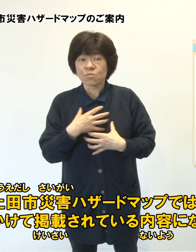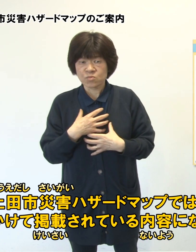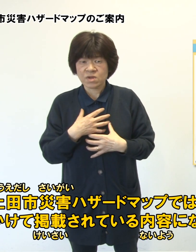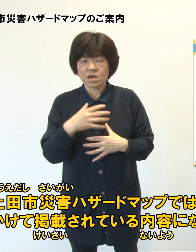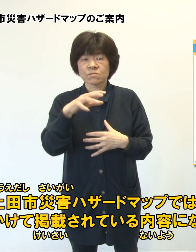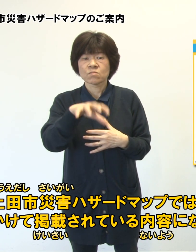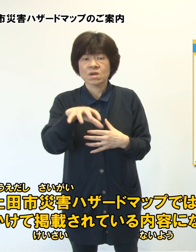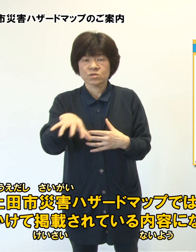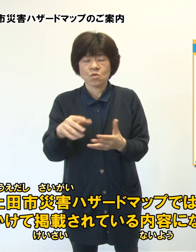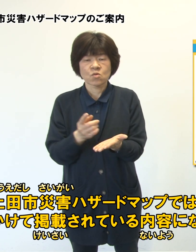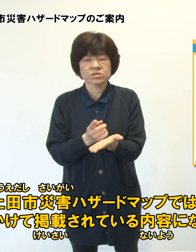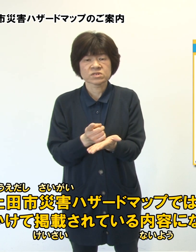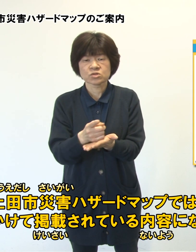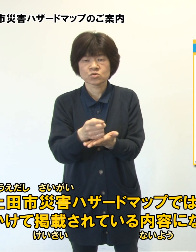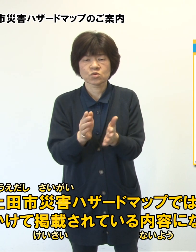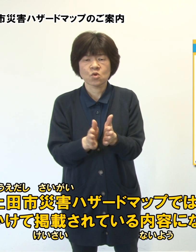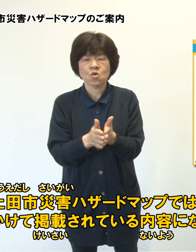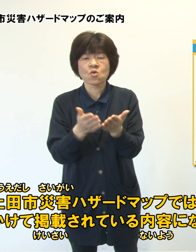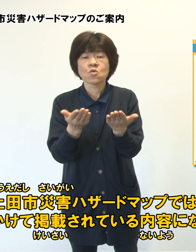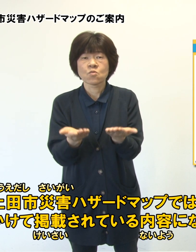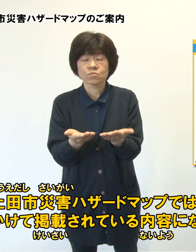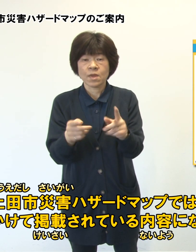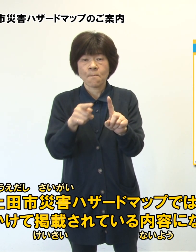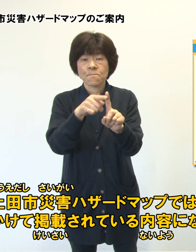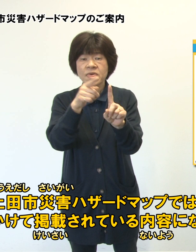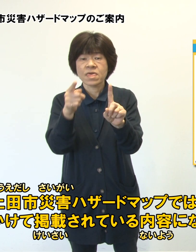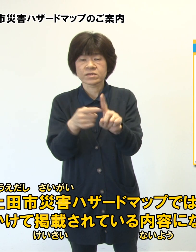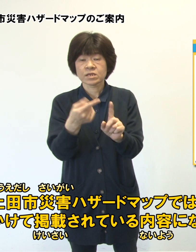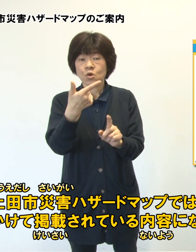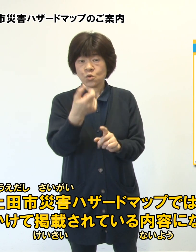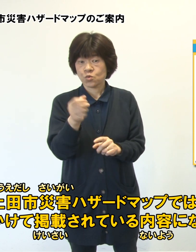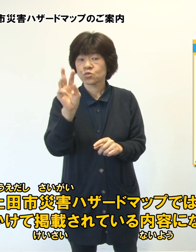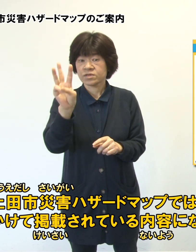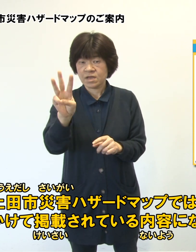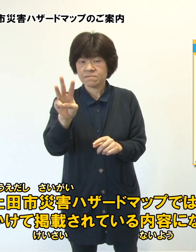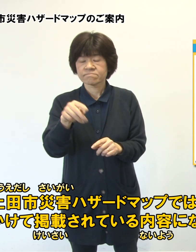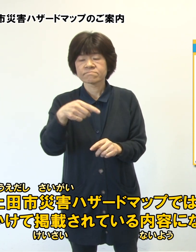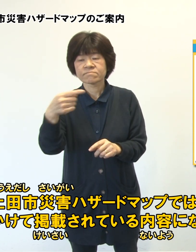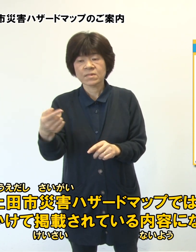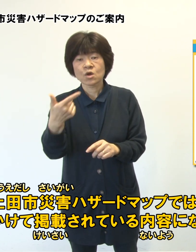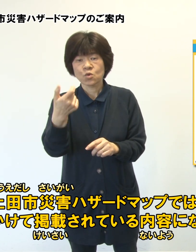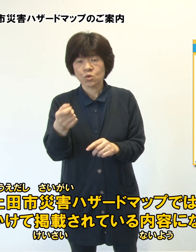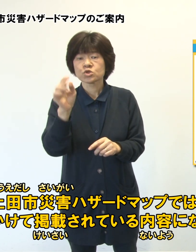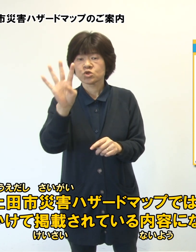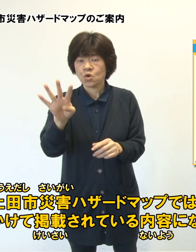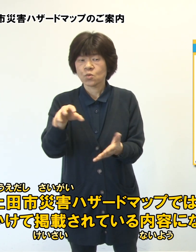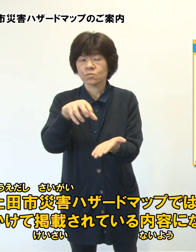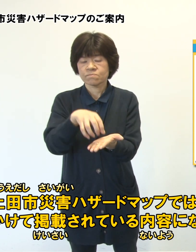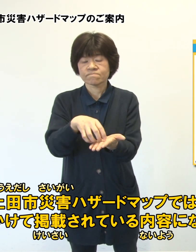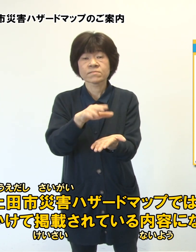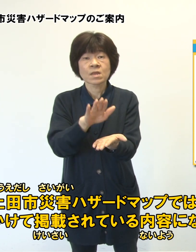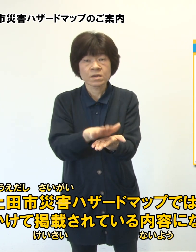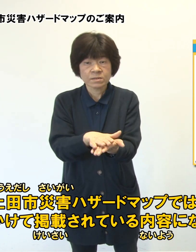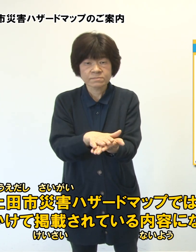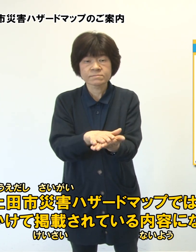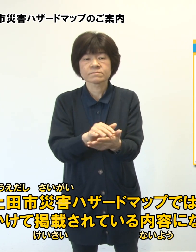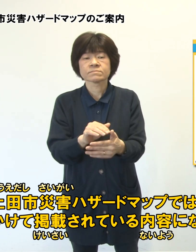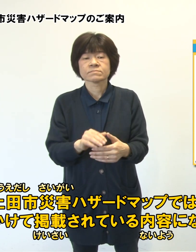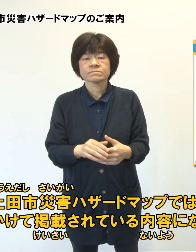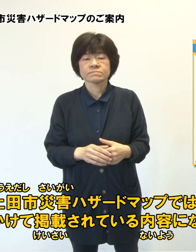上田市災害ハザードマップでは63ページから64ページにかけて掲載されている内